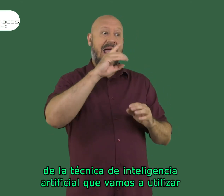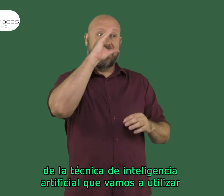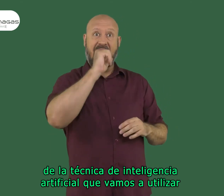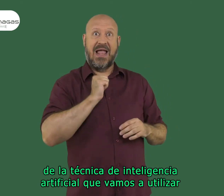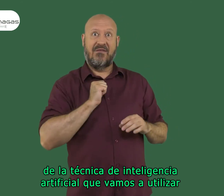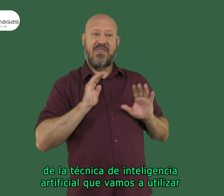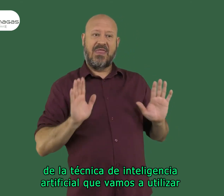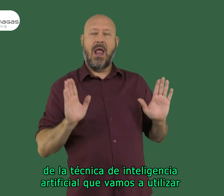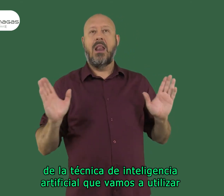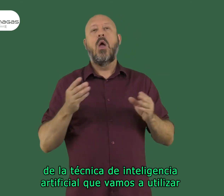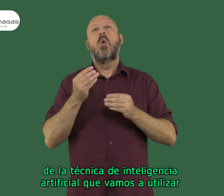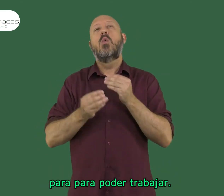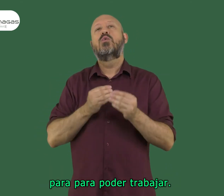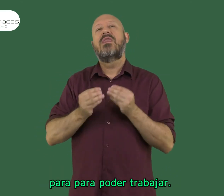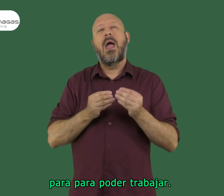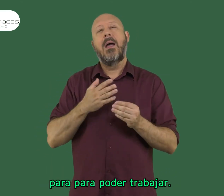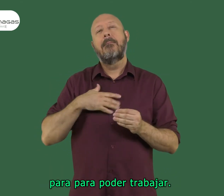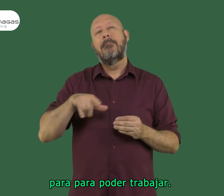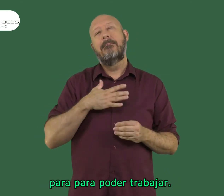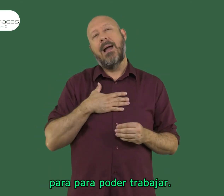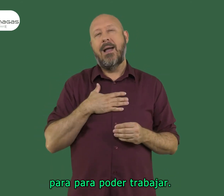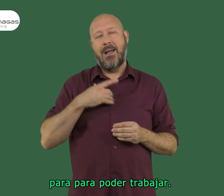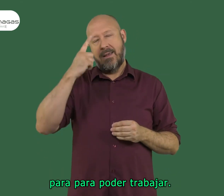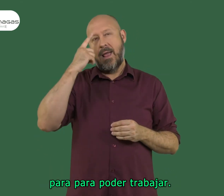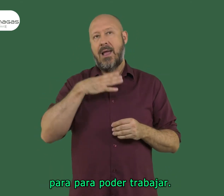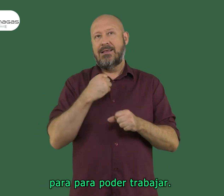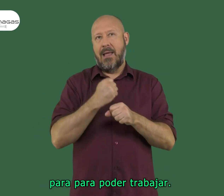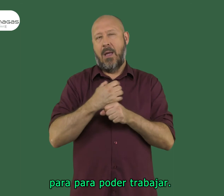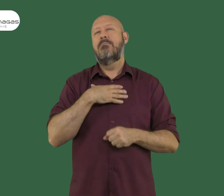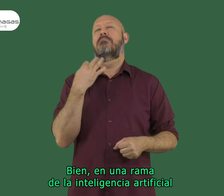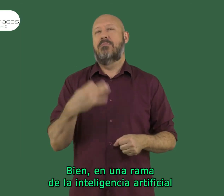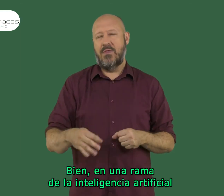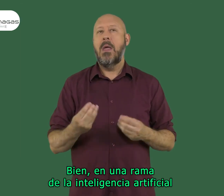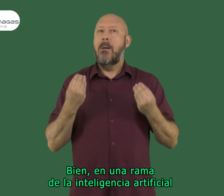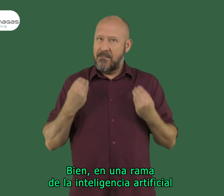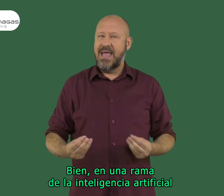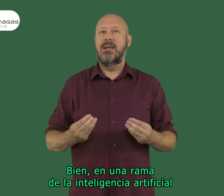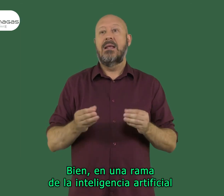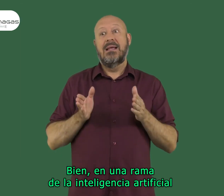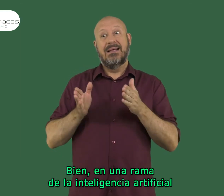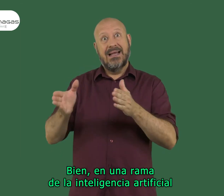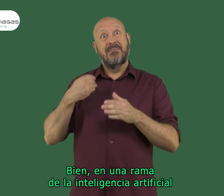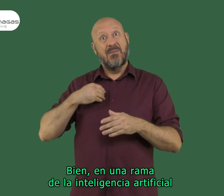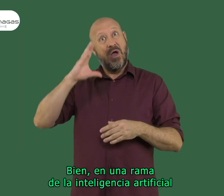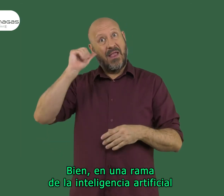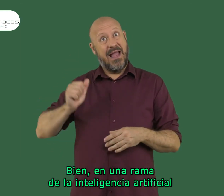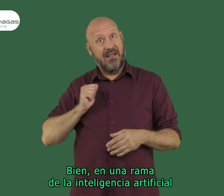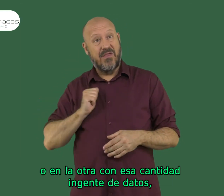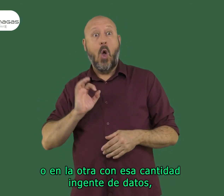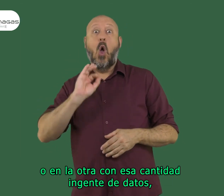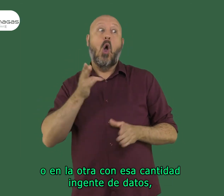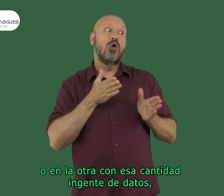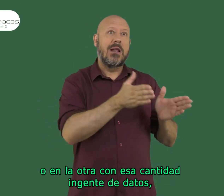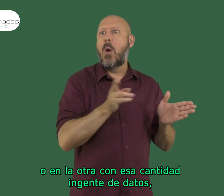inteligencia artificial que vamos a utilizar para poder trabajar bien en una rama de la inteligencia artificial o en